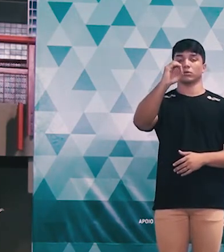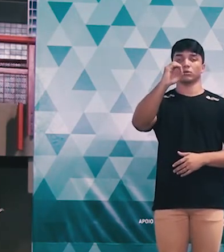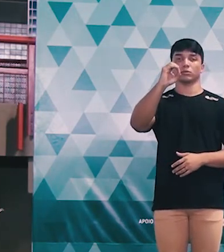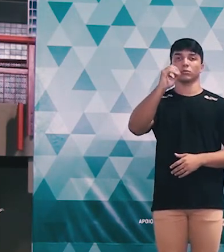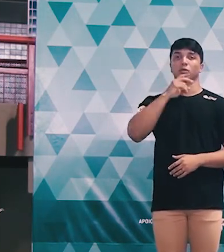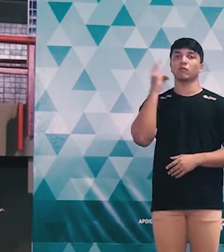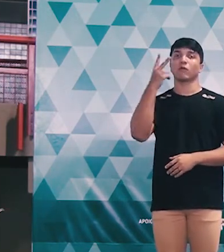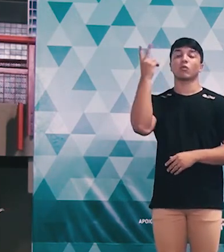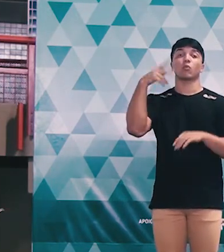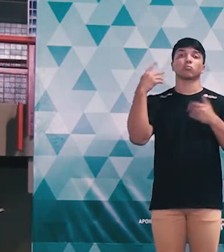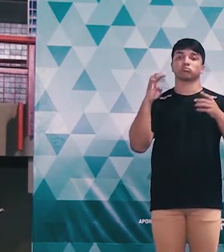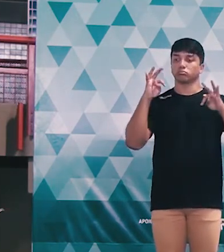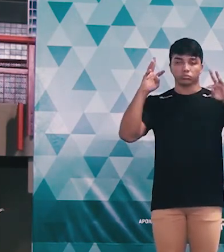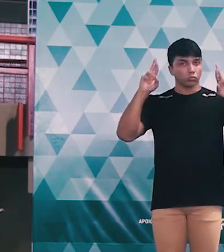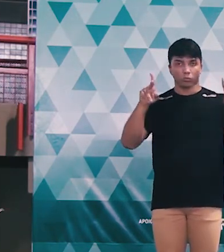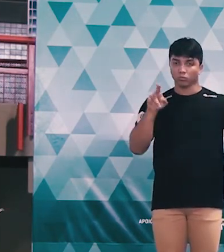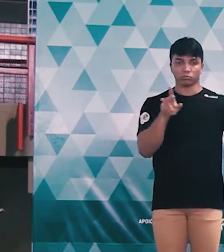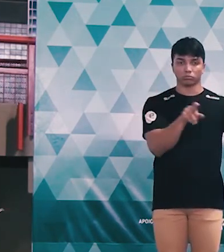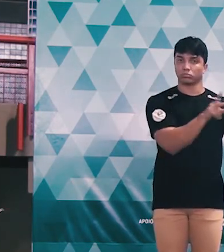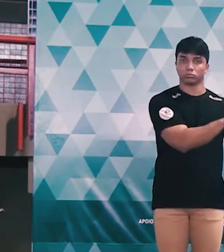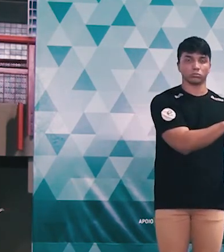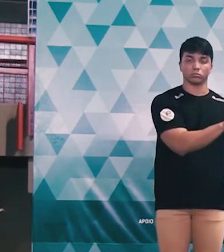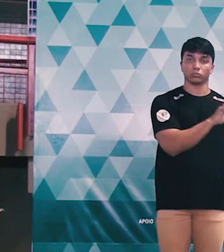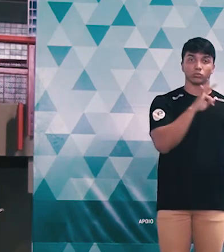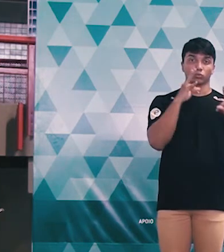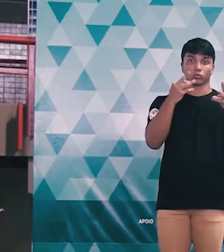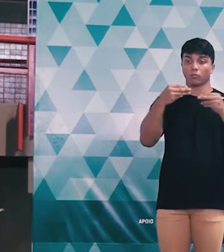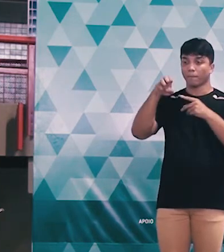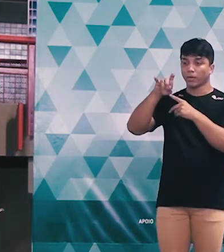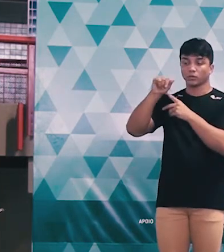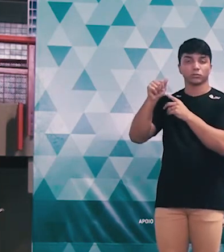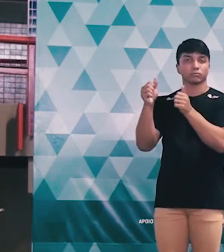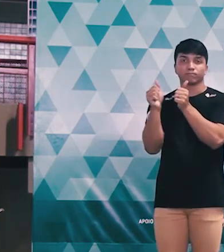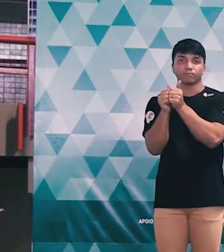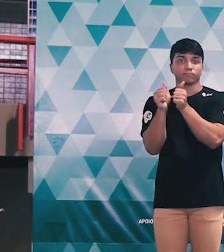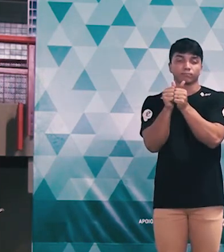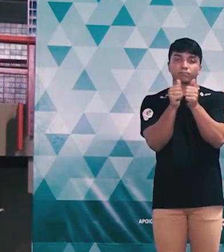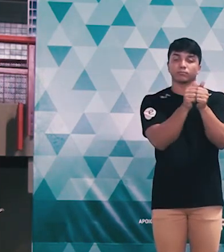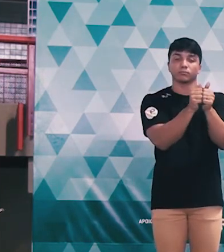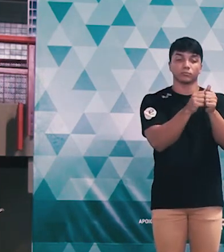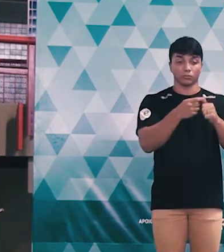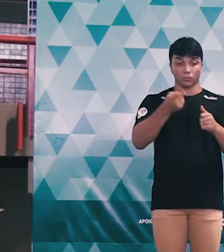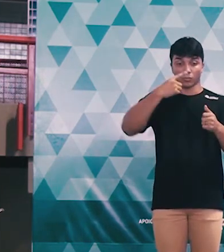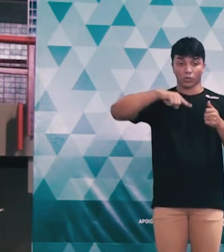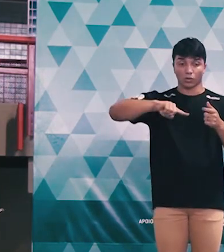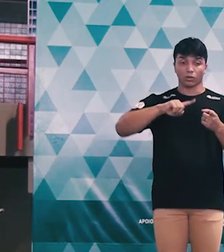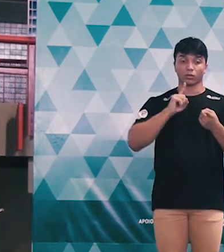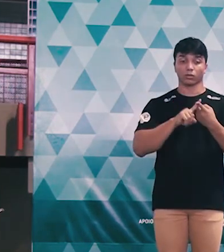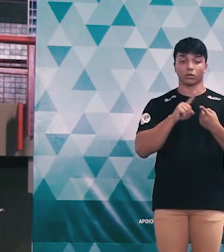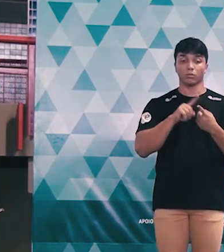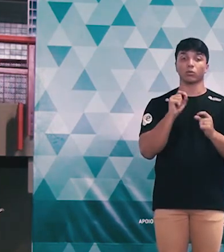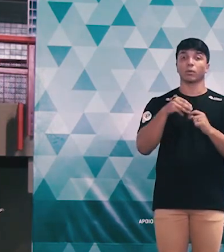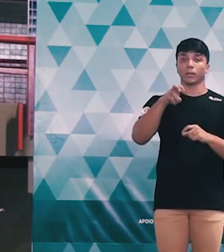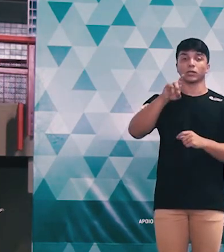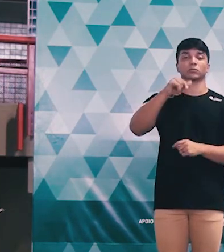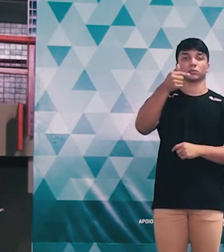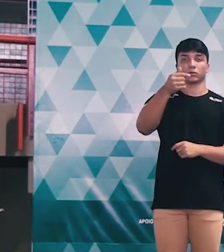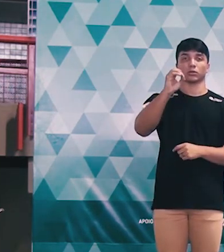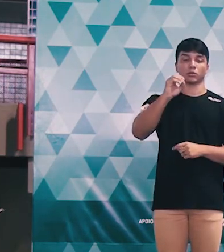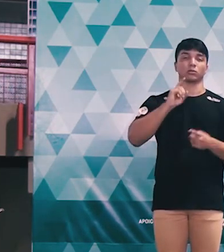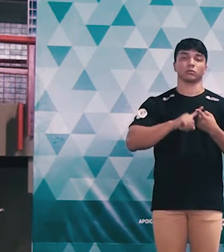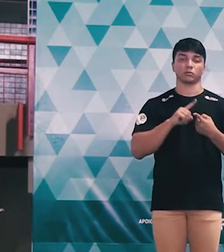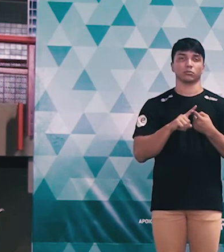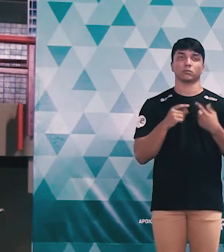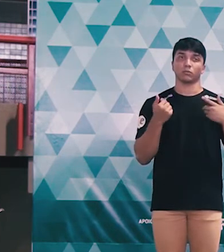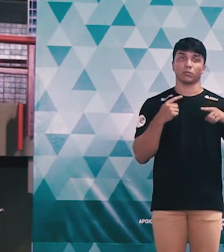iguais a 70, quer dizer, está todo mundo em cima da média, né? Esse outro conjunto também tem média 70, mas eu tenho um